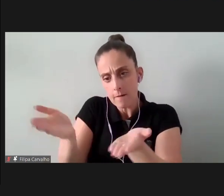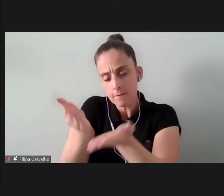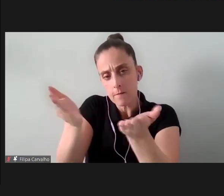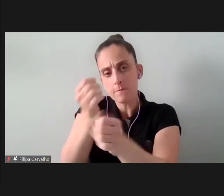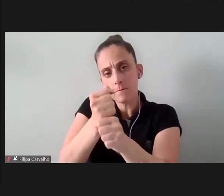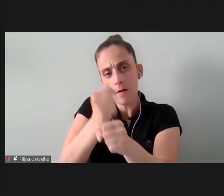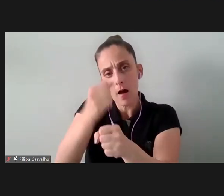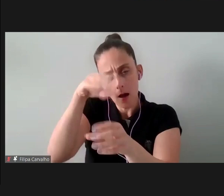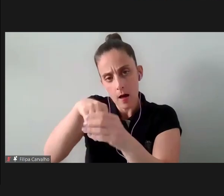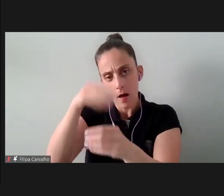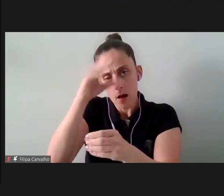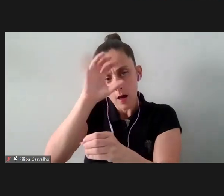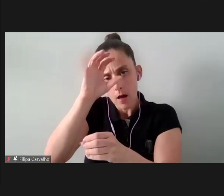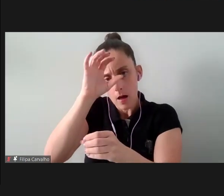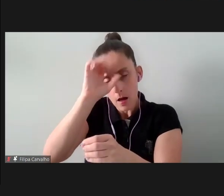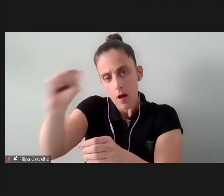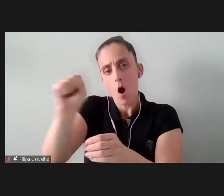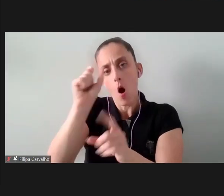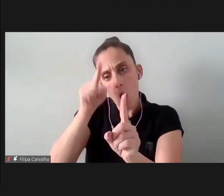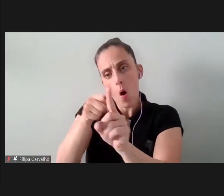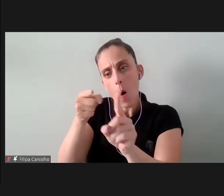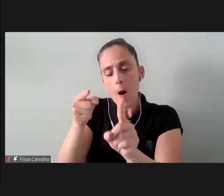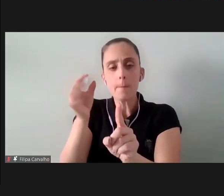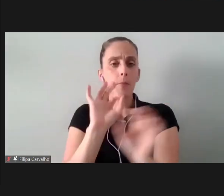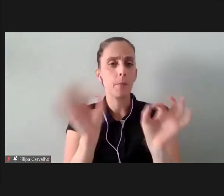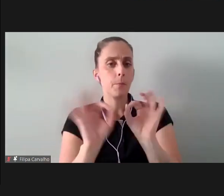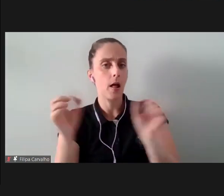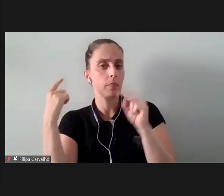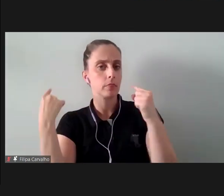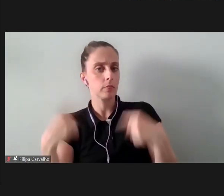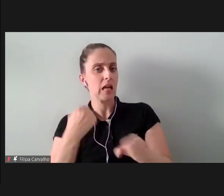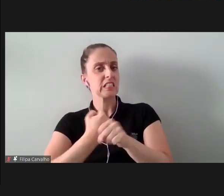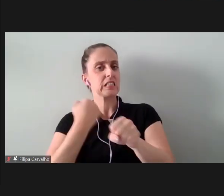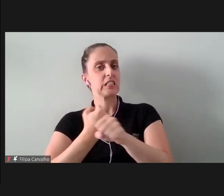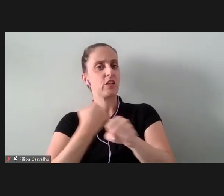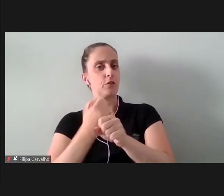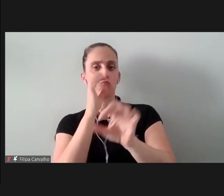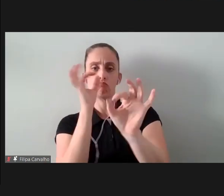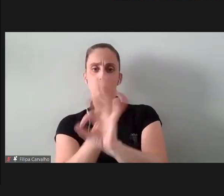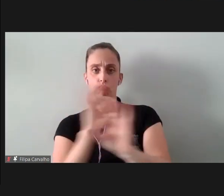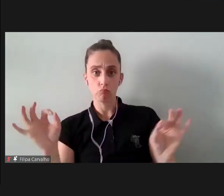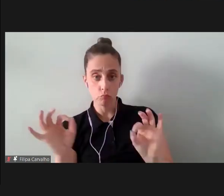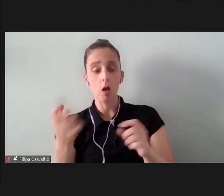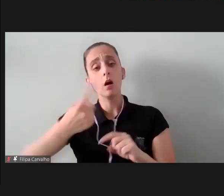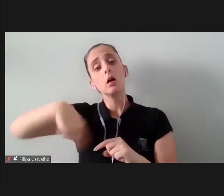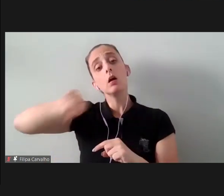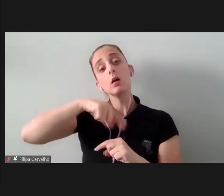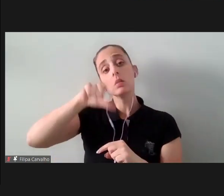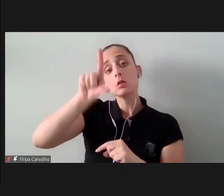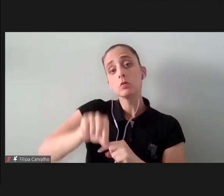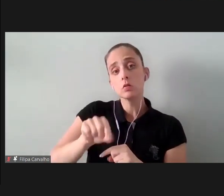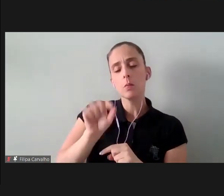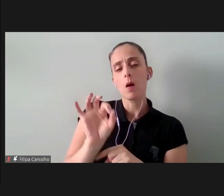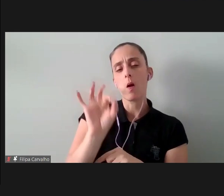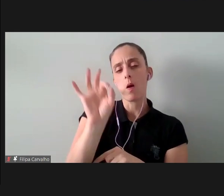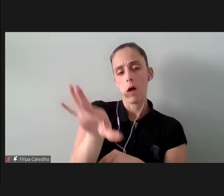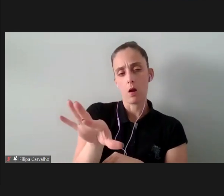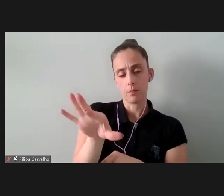estejam preparados para prestar serviço. E nós também, só de referir